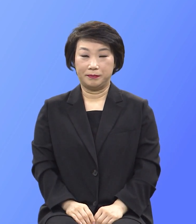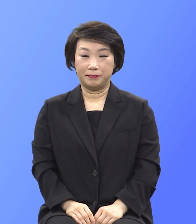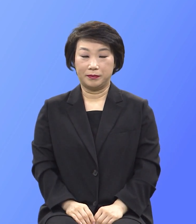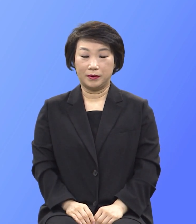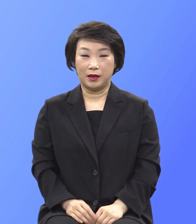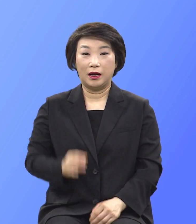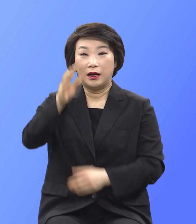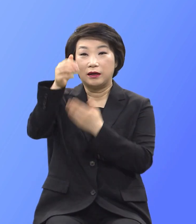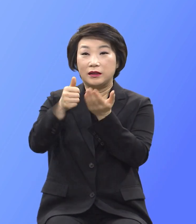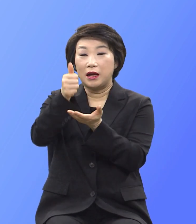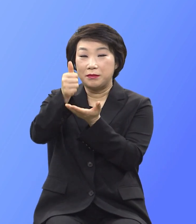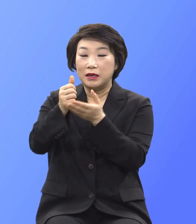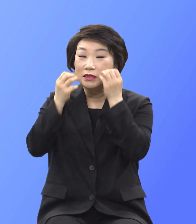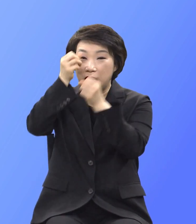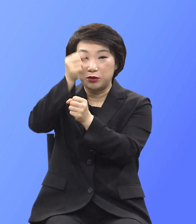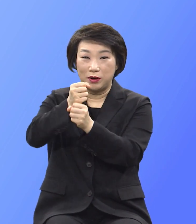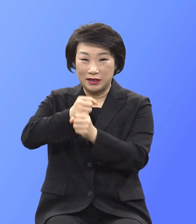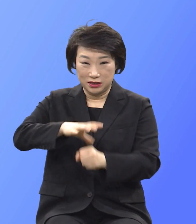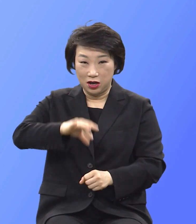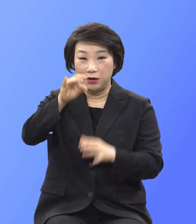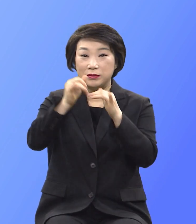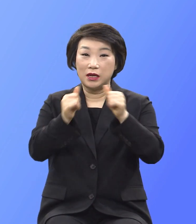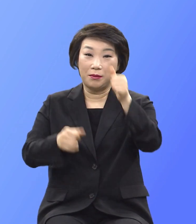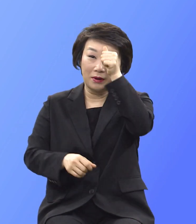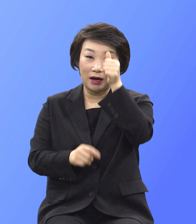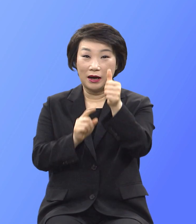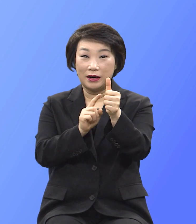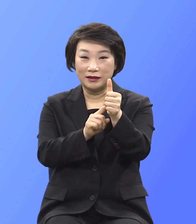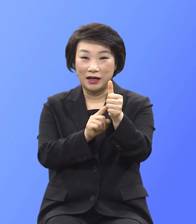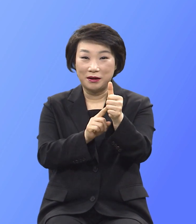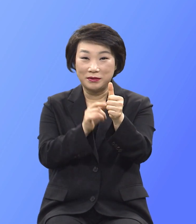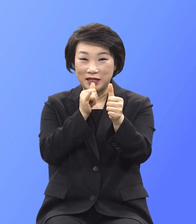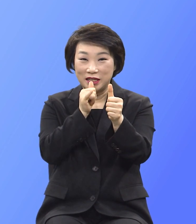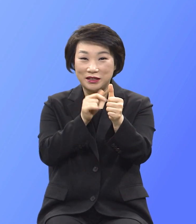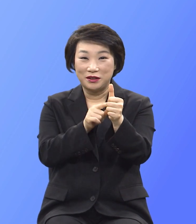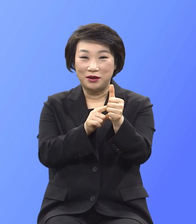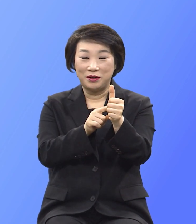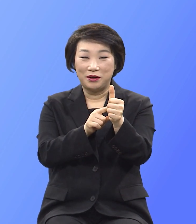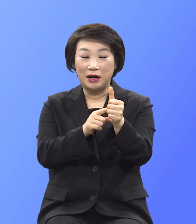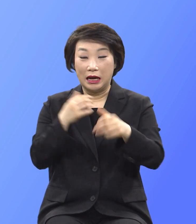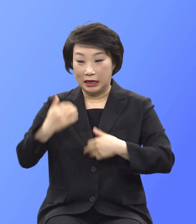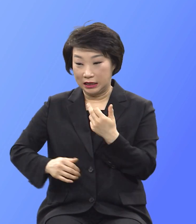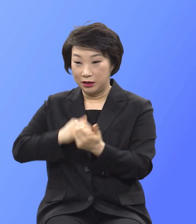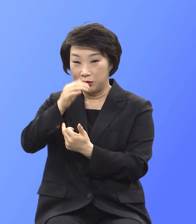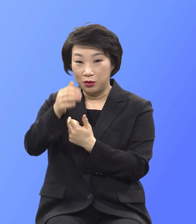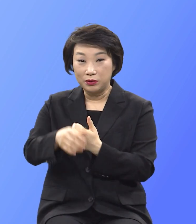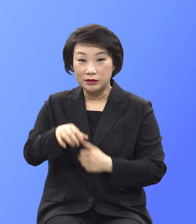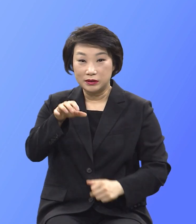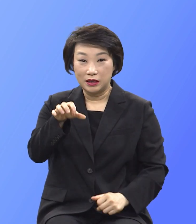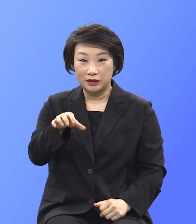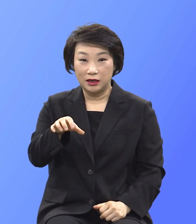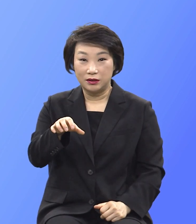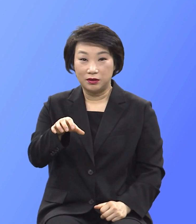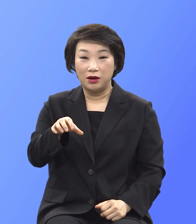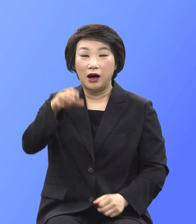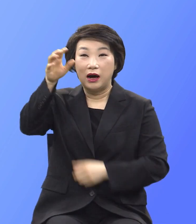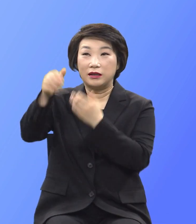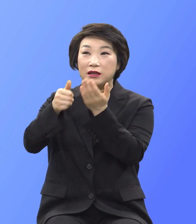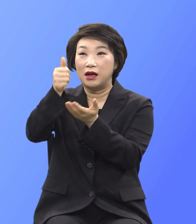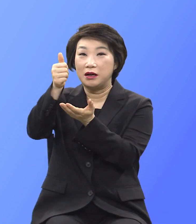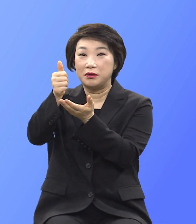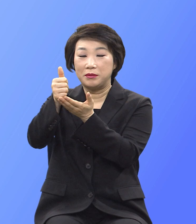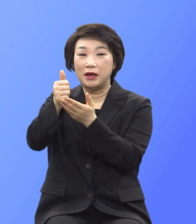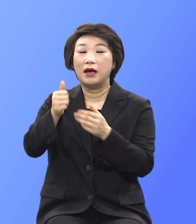하나님께서 창조한 첫 번째 사람 아담이 에덴에서